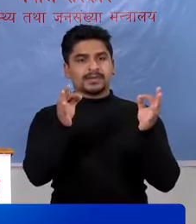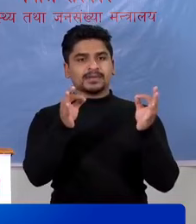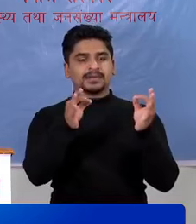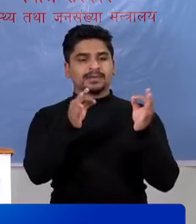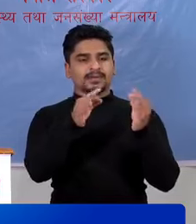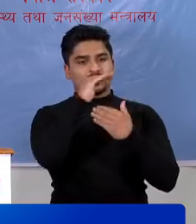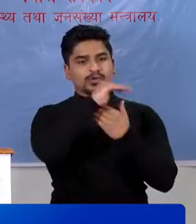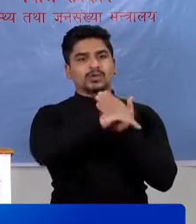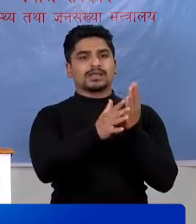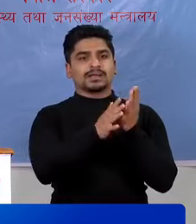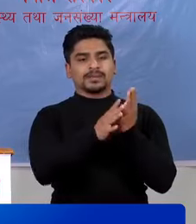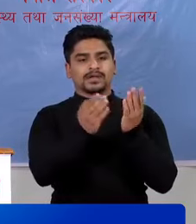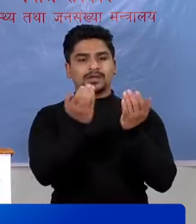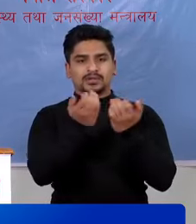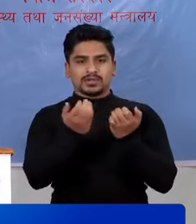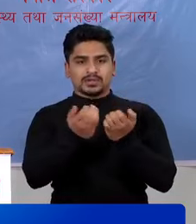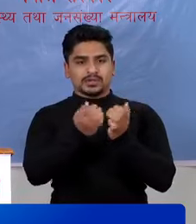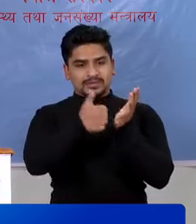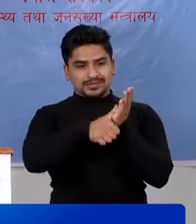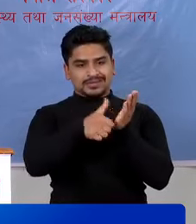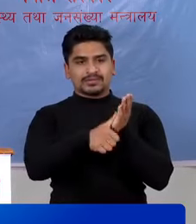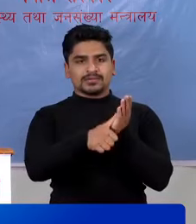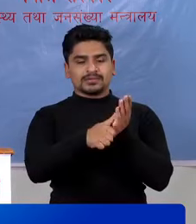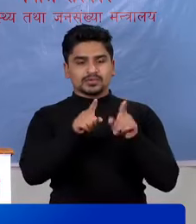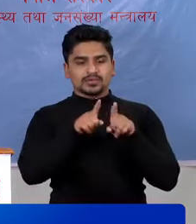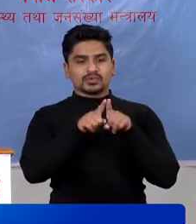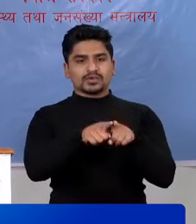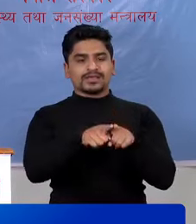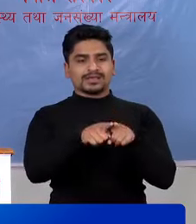बिदी बाट गरियेका परिक्षेन हरू